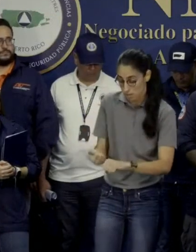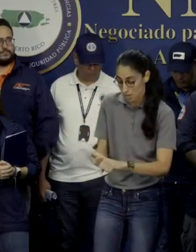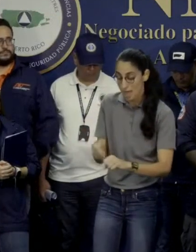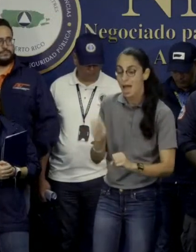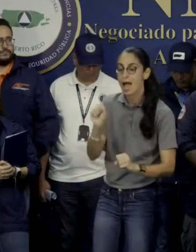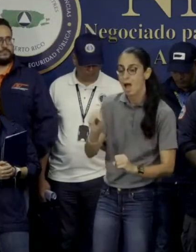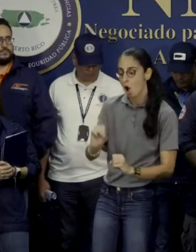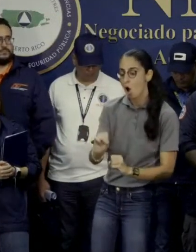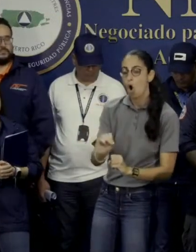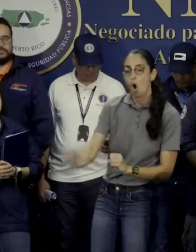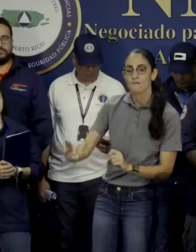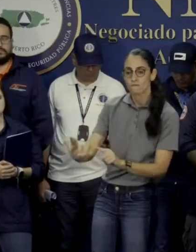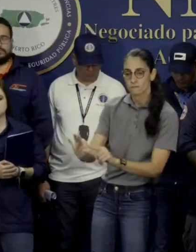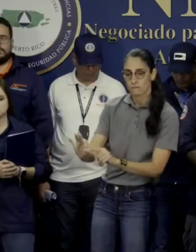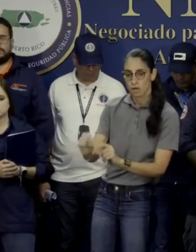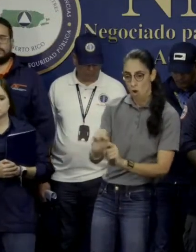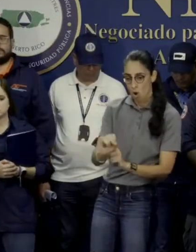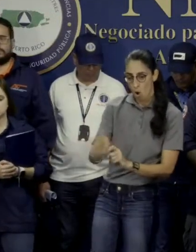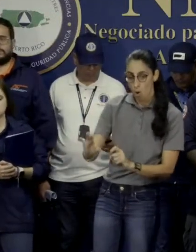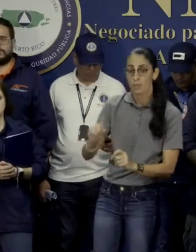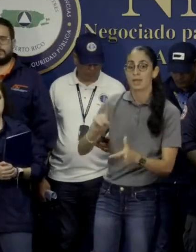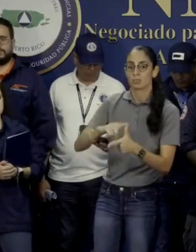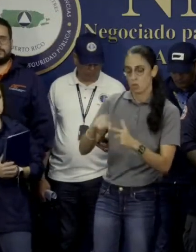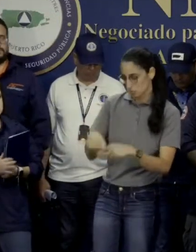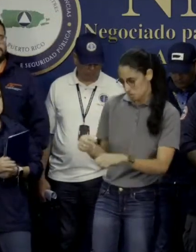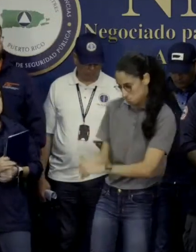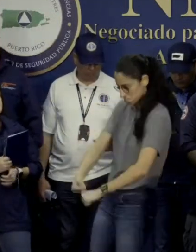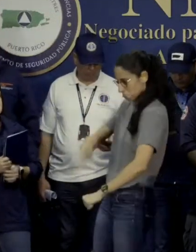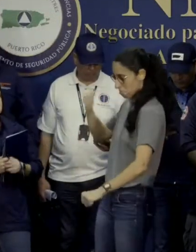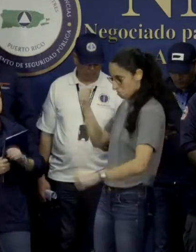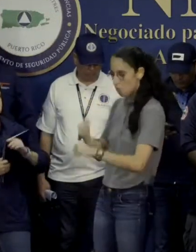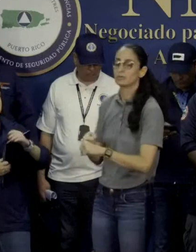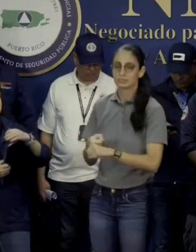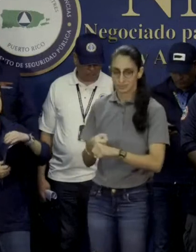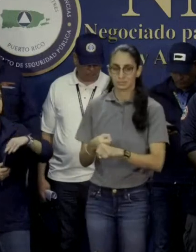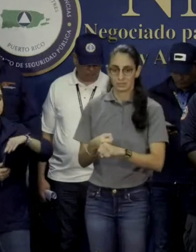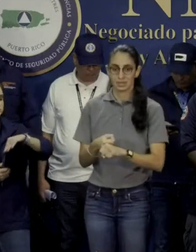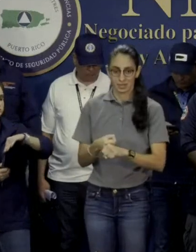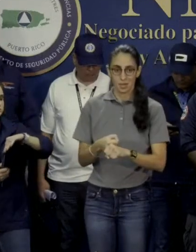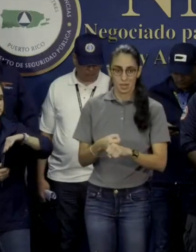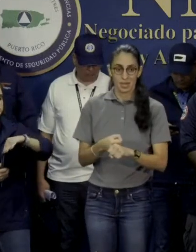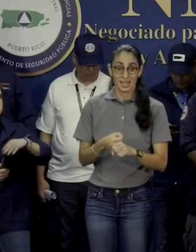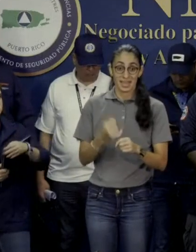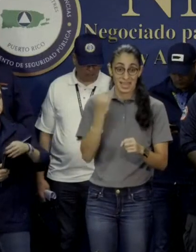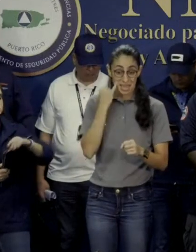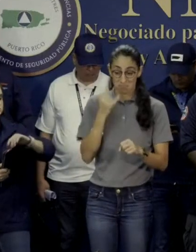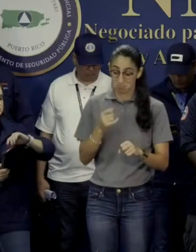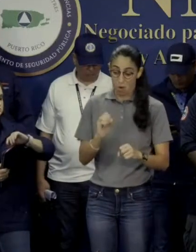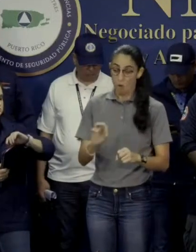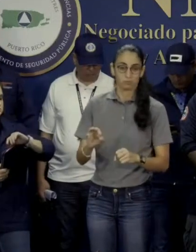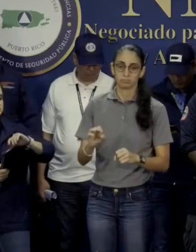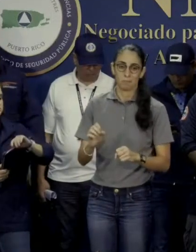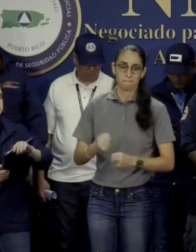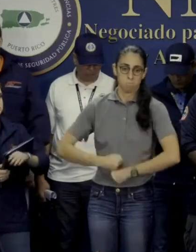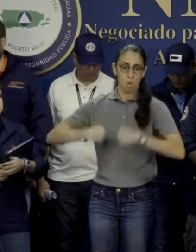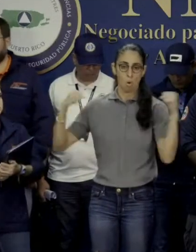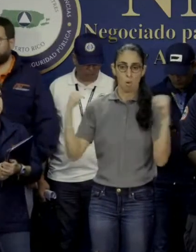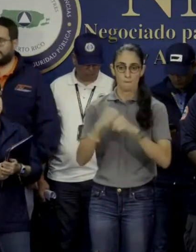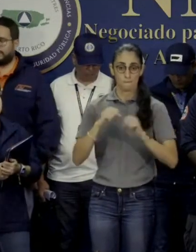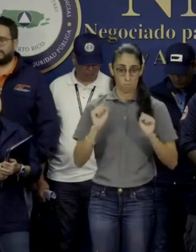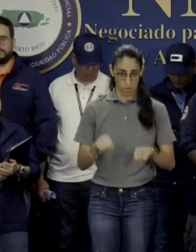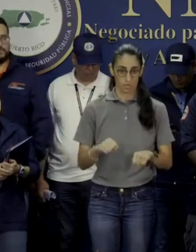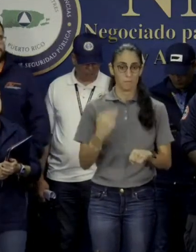poder suministrarle combustible. Estas cosas son las que proveen estas emergencias, pero sí, resultó una